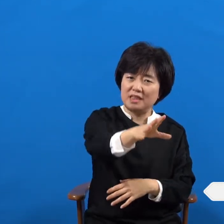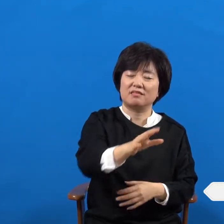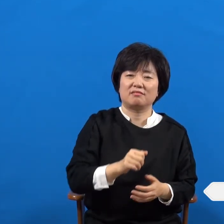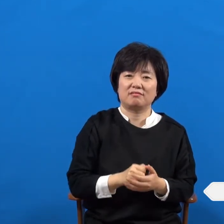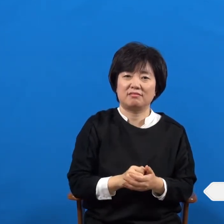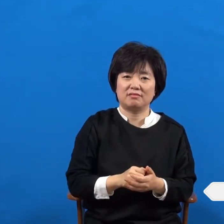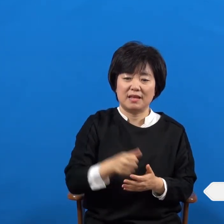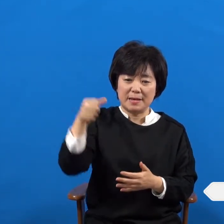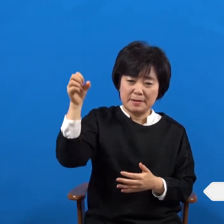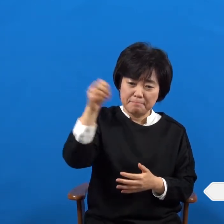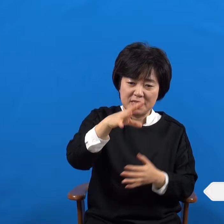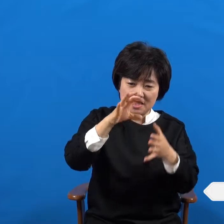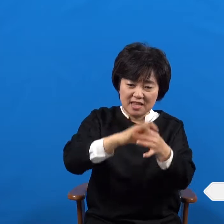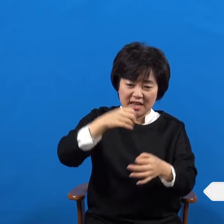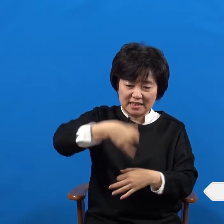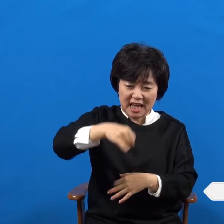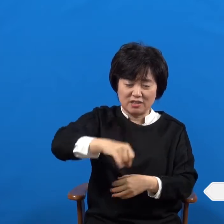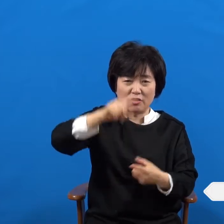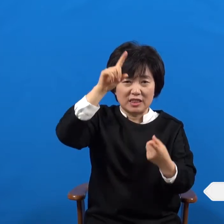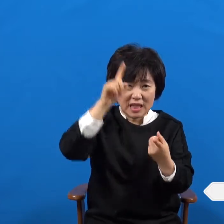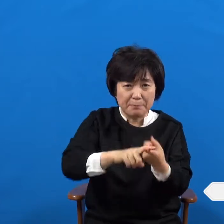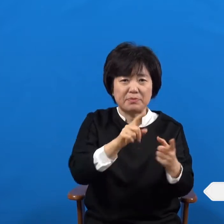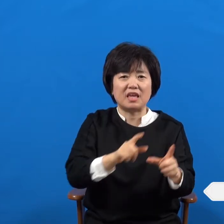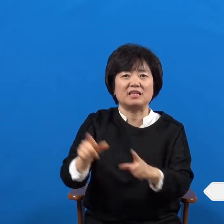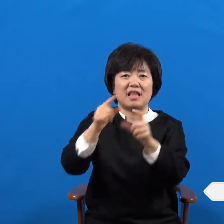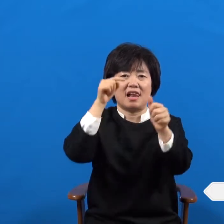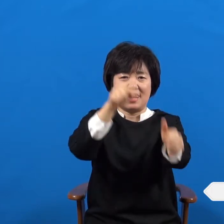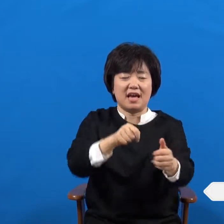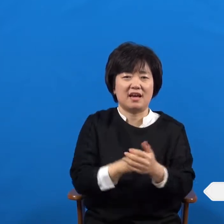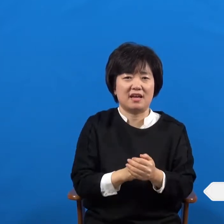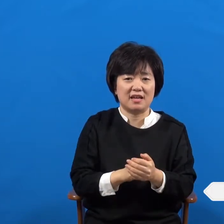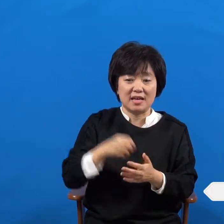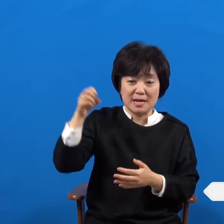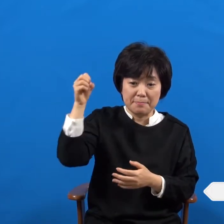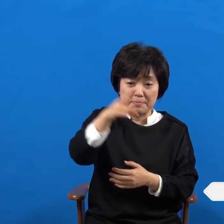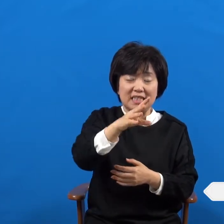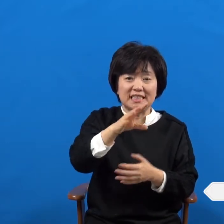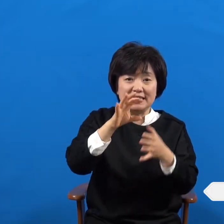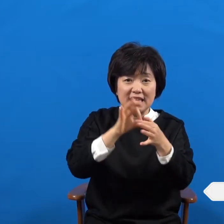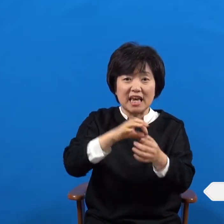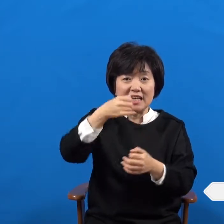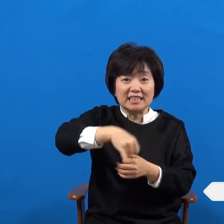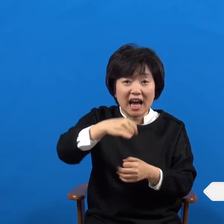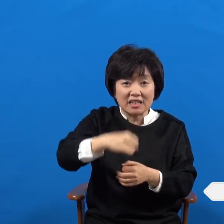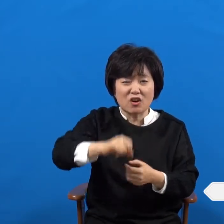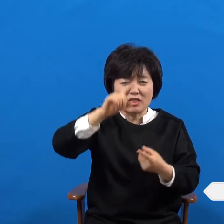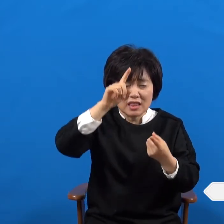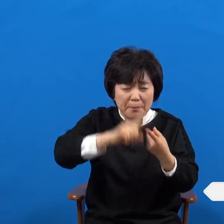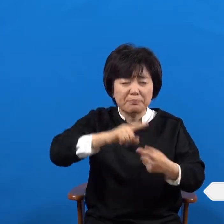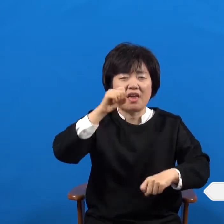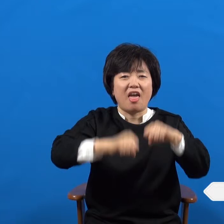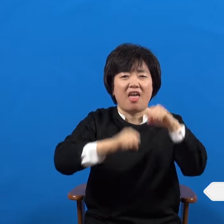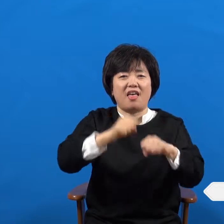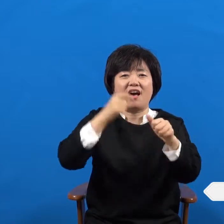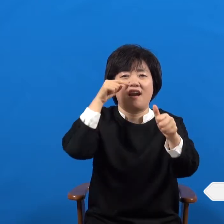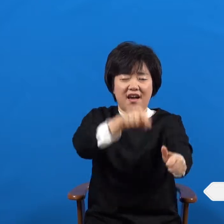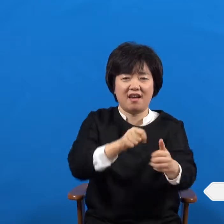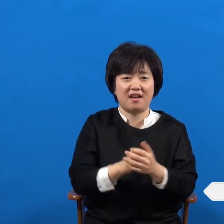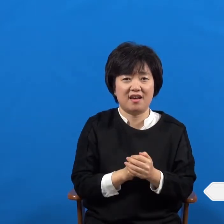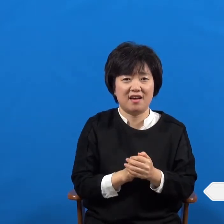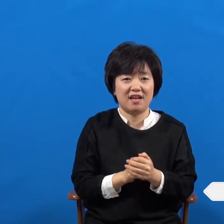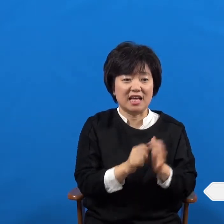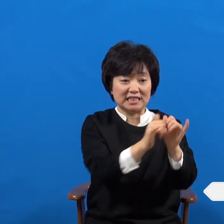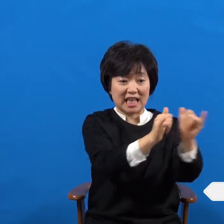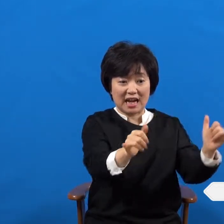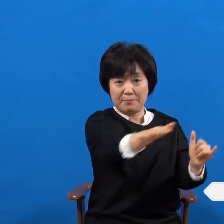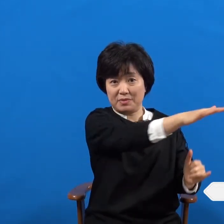빛의 자녀답게 살라고 말씀합니다. 빛의 자녀로서 행하라고 말씀합니다. 그래서